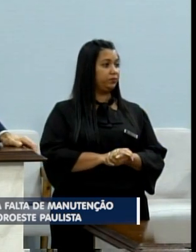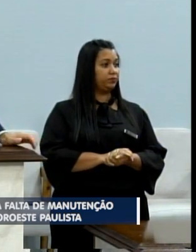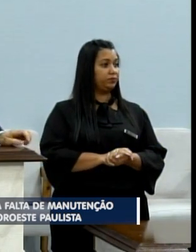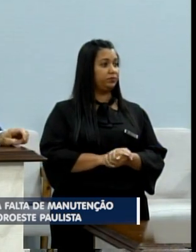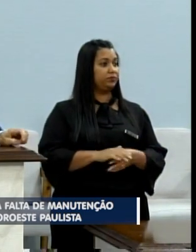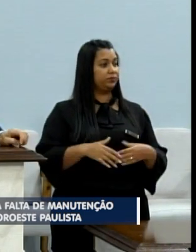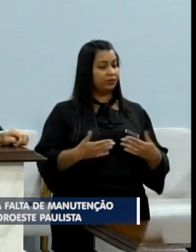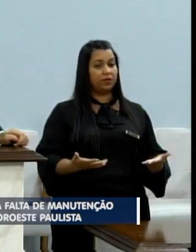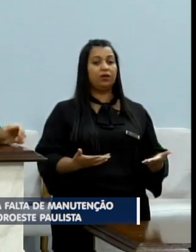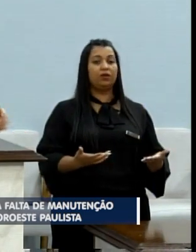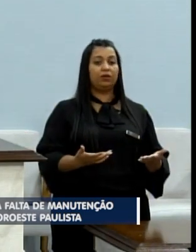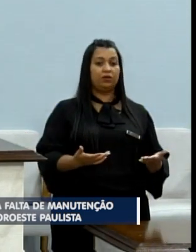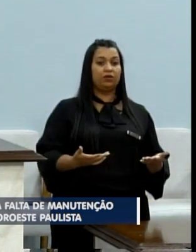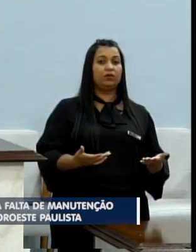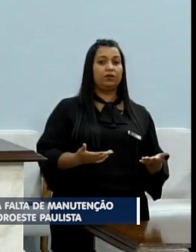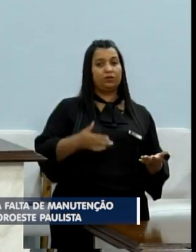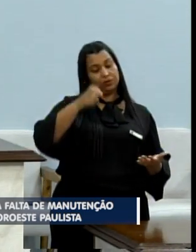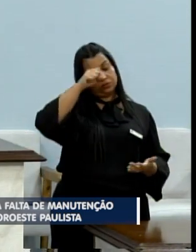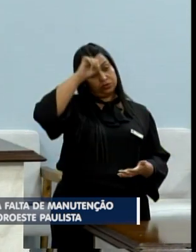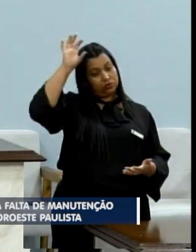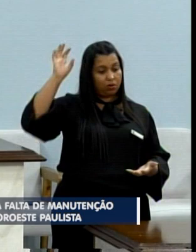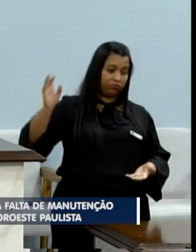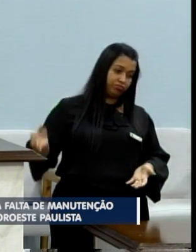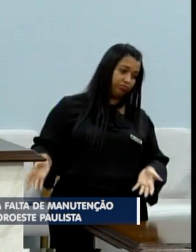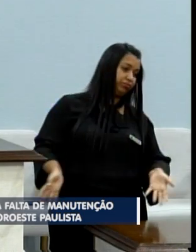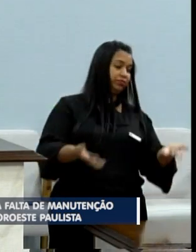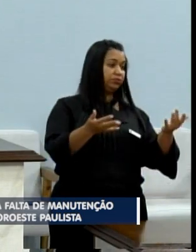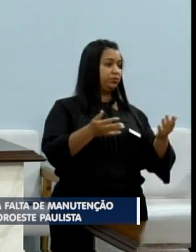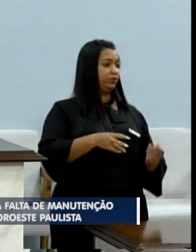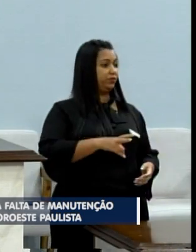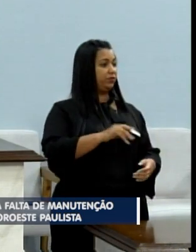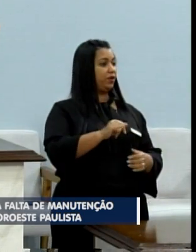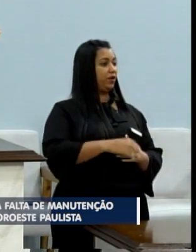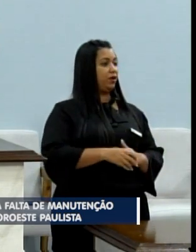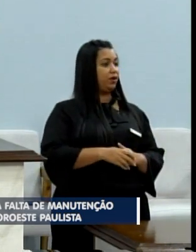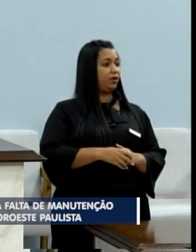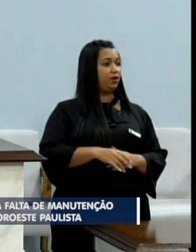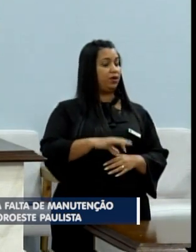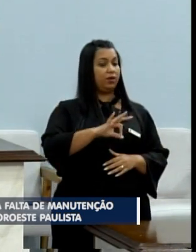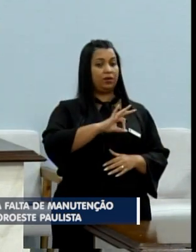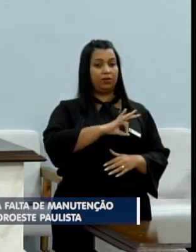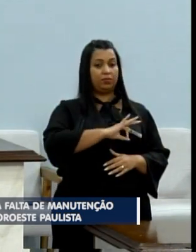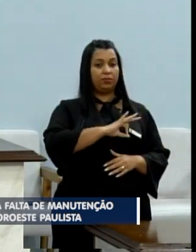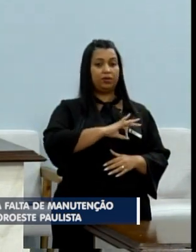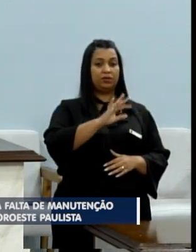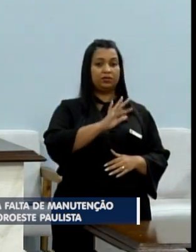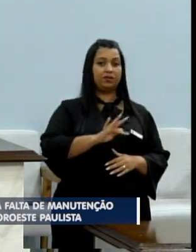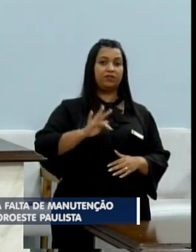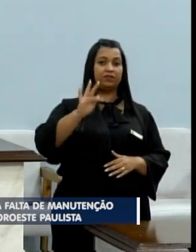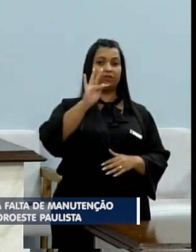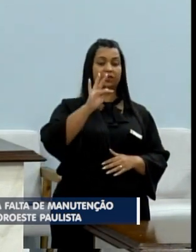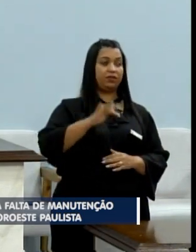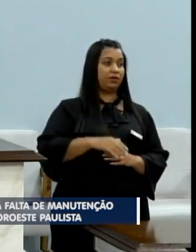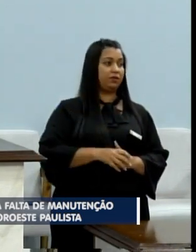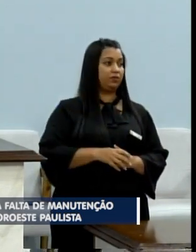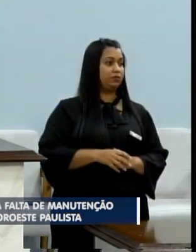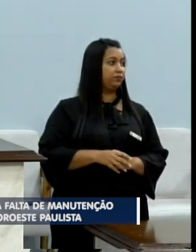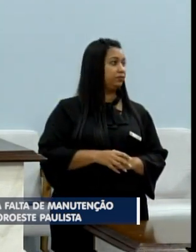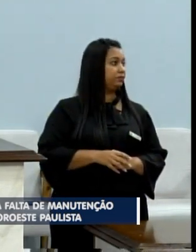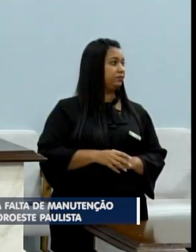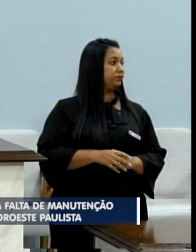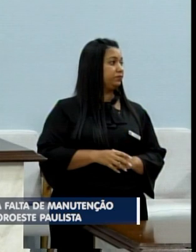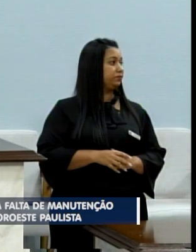João discordo, botou né? ele numa situação. Polícia Federal, você me levou na Polícia Federal hoje.